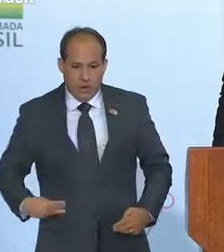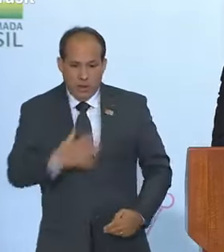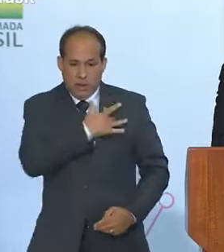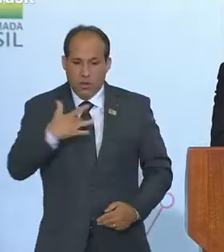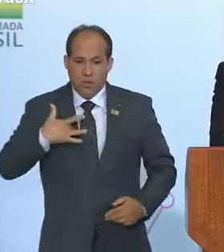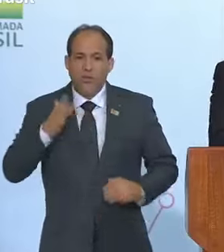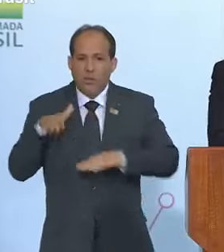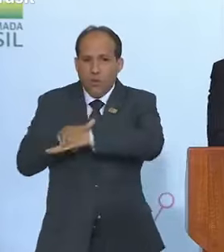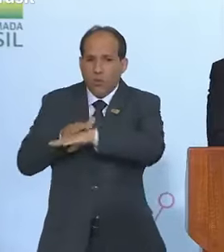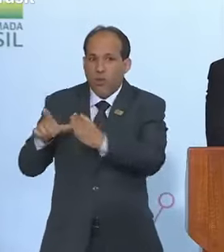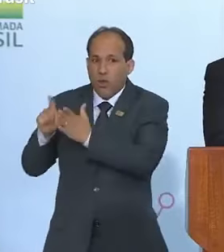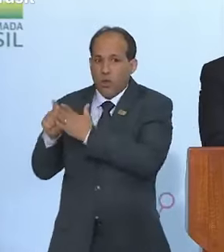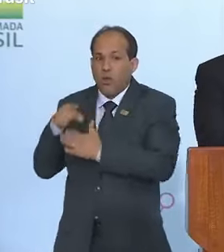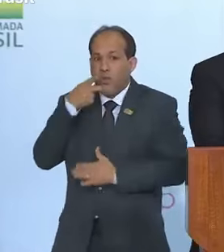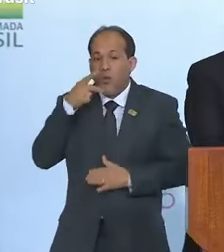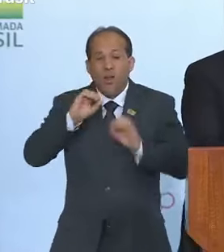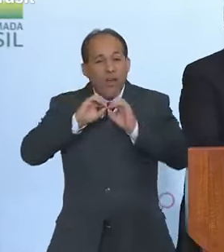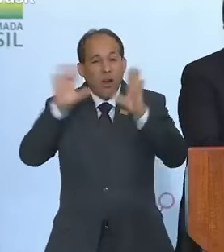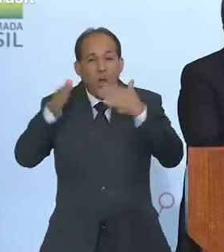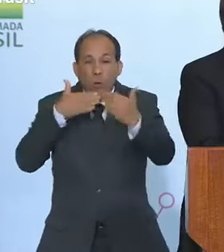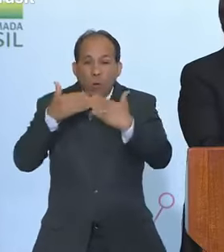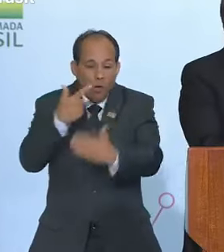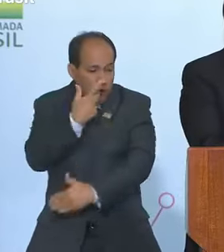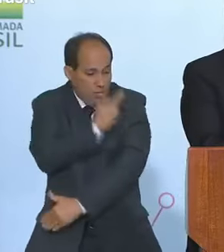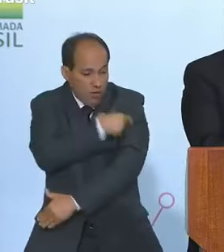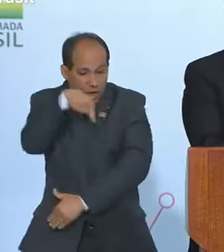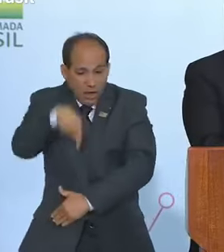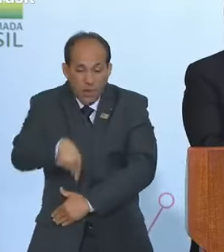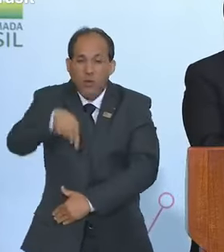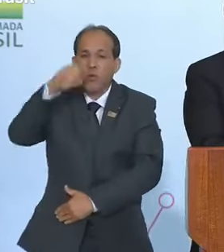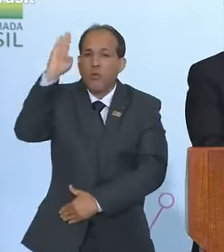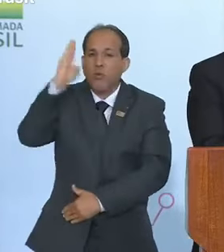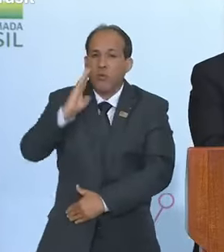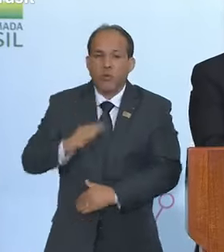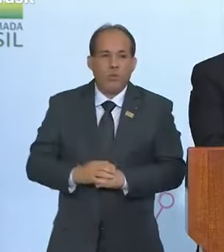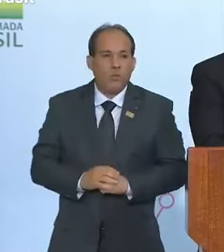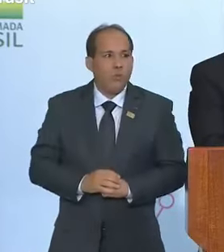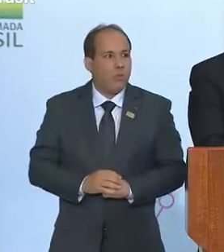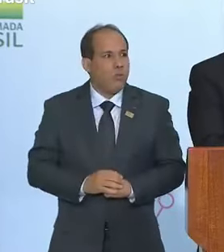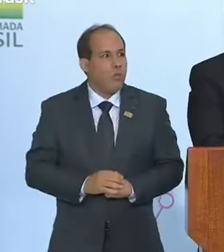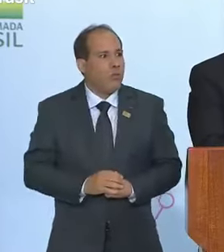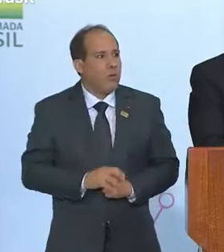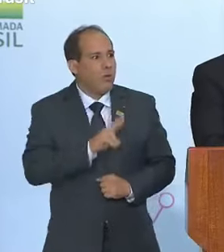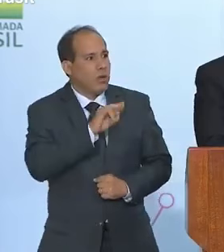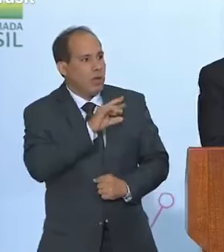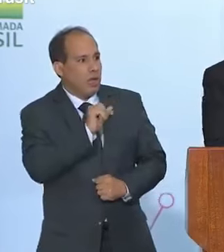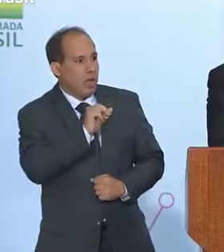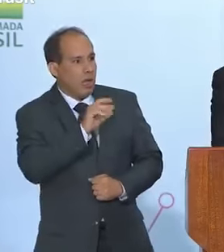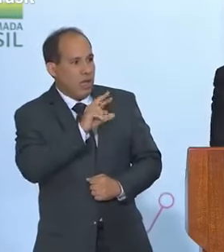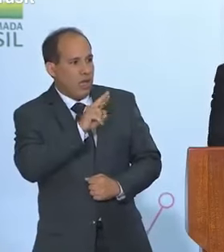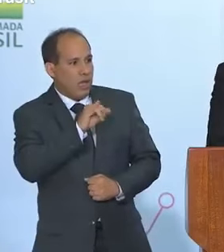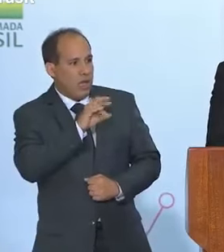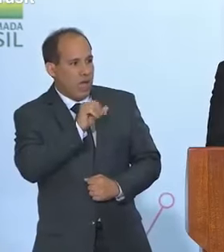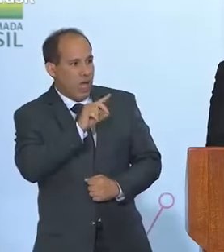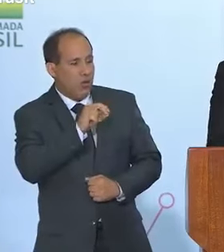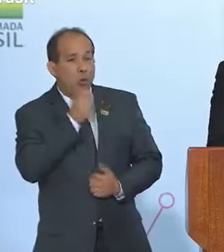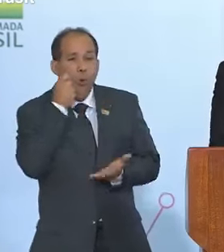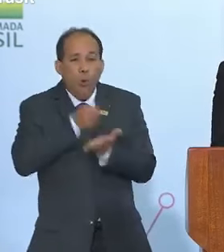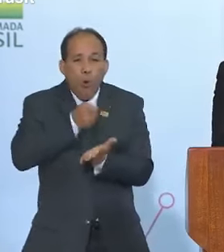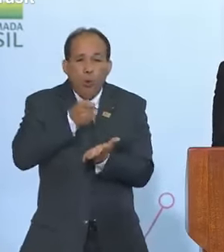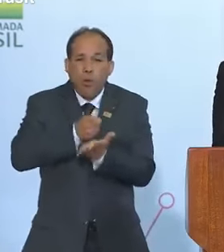claro que qualquer vacina aqui no Brasil, Ricardo Barros, tem que ter a comprovação científica.